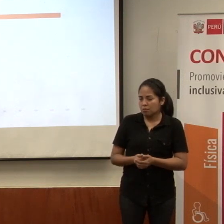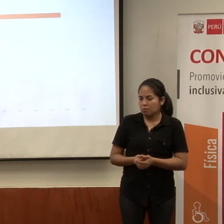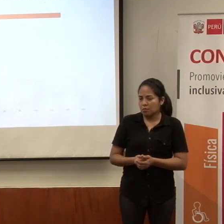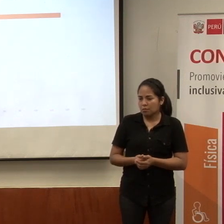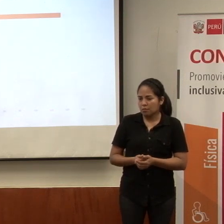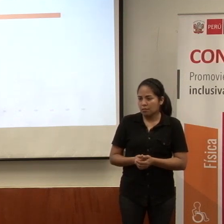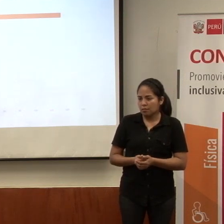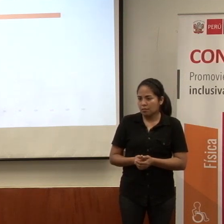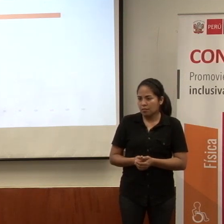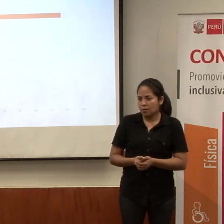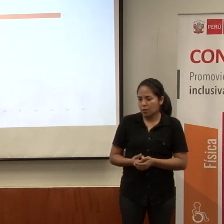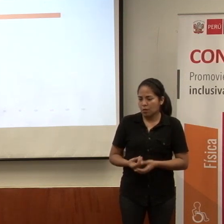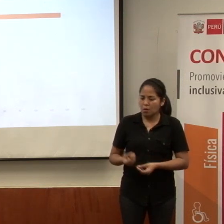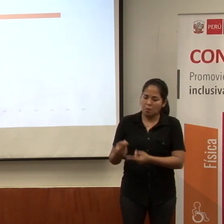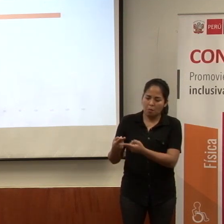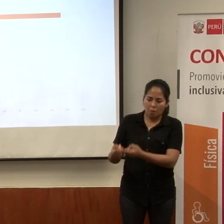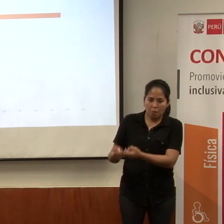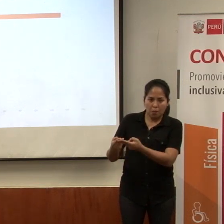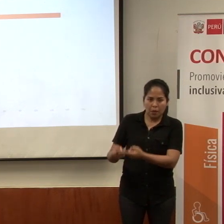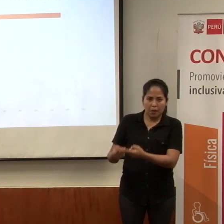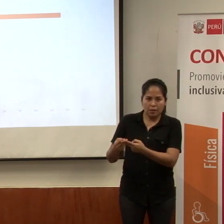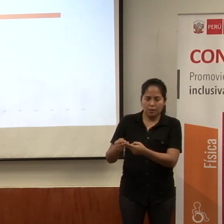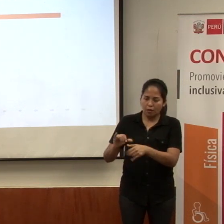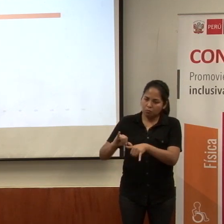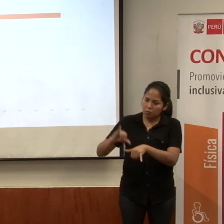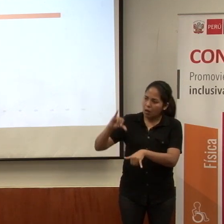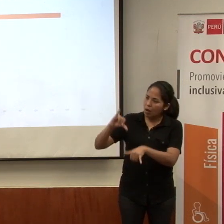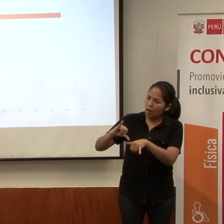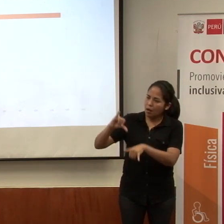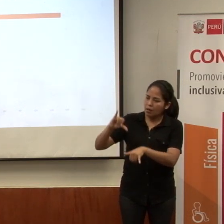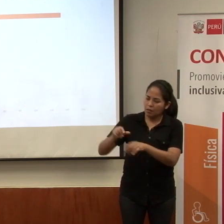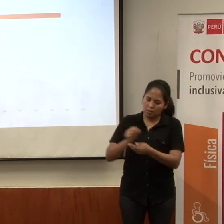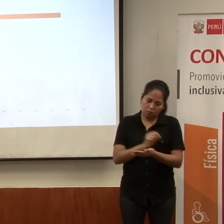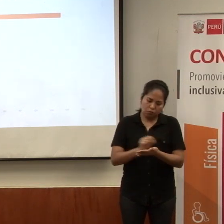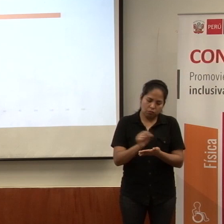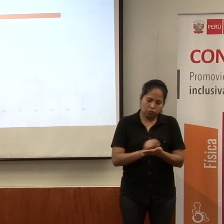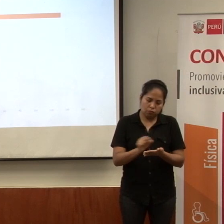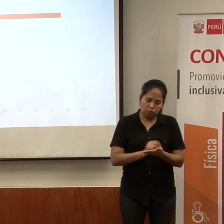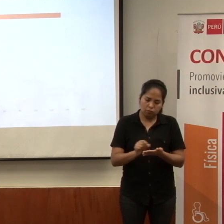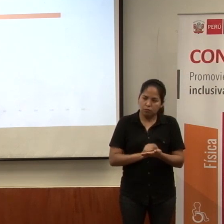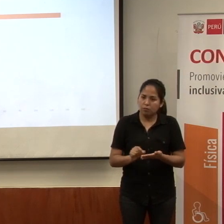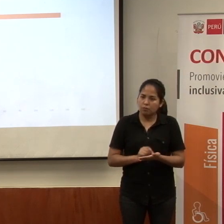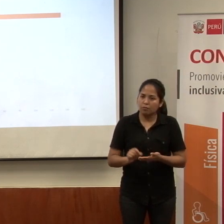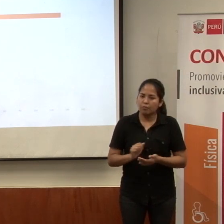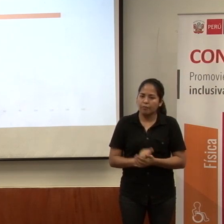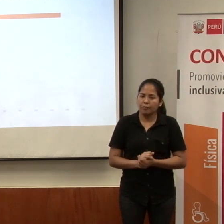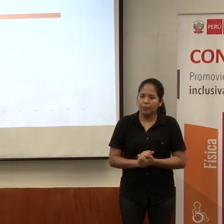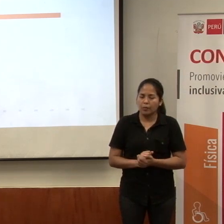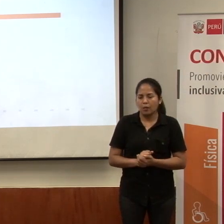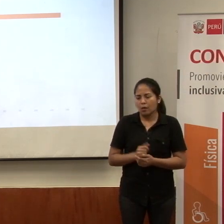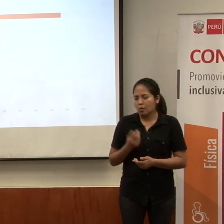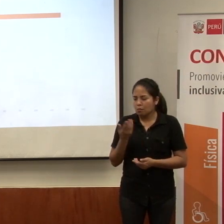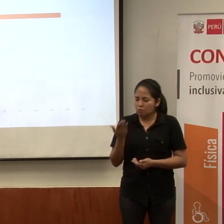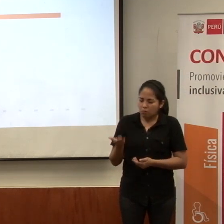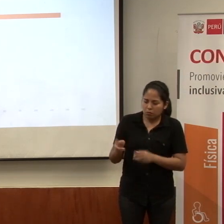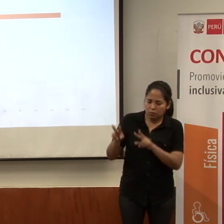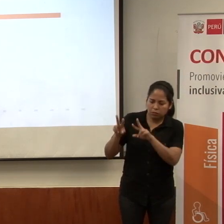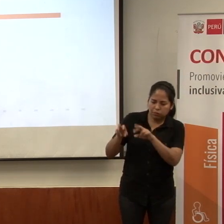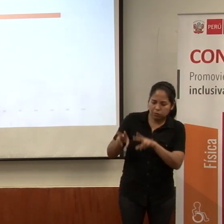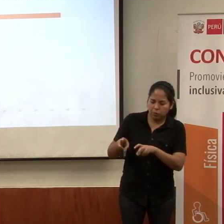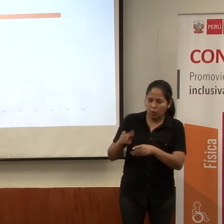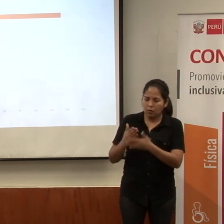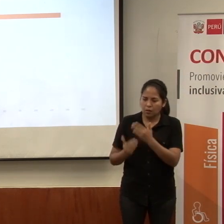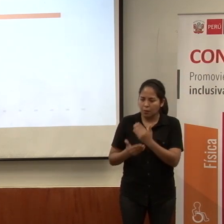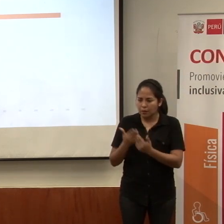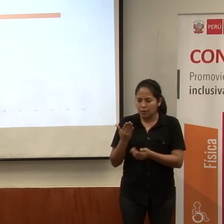se les pone su peso, su talla, etcétera, etcétera, cómo nacieron, su Apgar, y también si tienen algún grado de discapacidad, algún